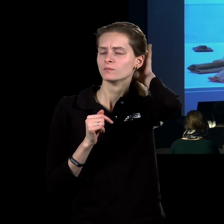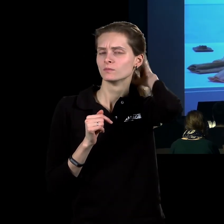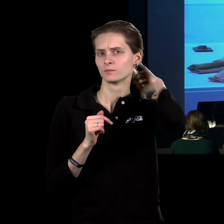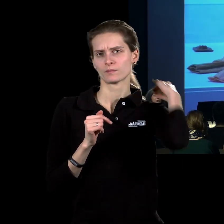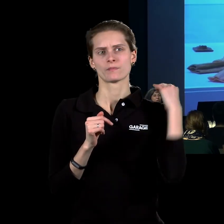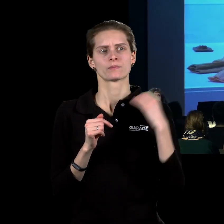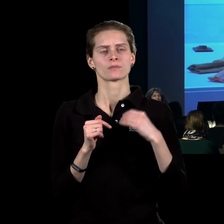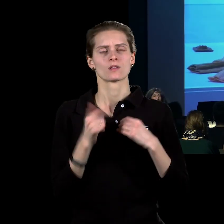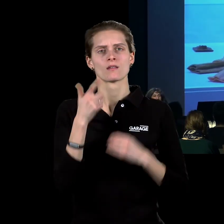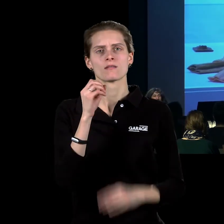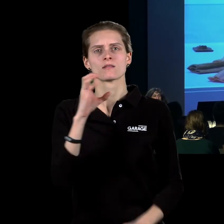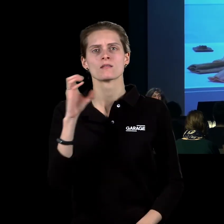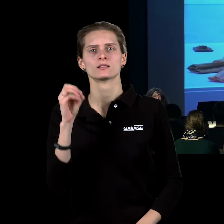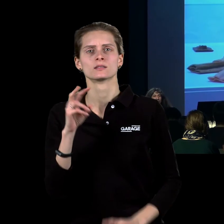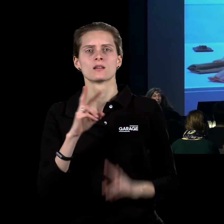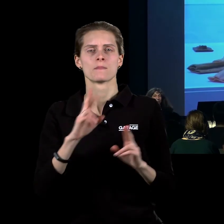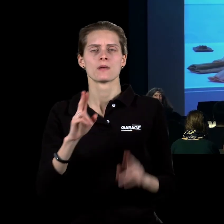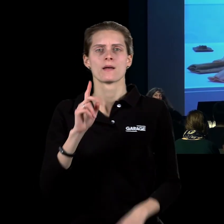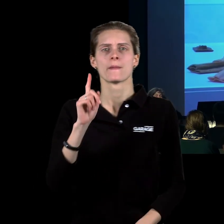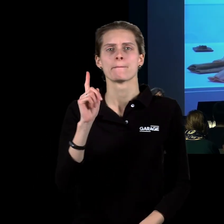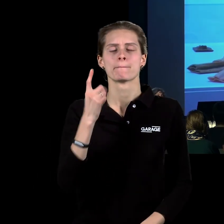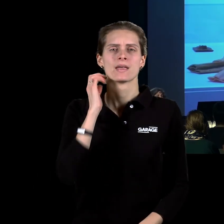Интерпретация Гессе как первого